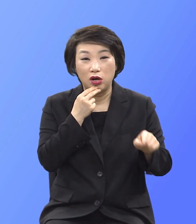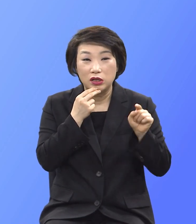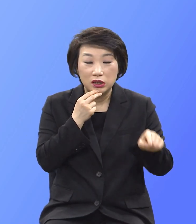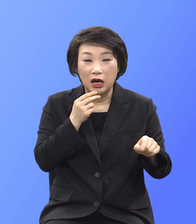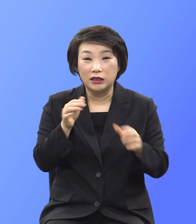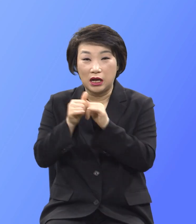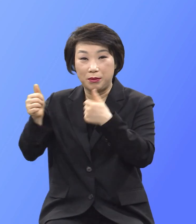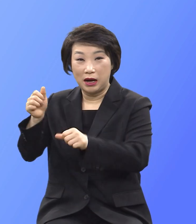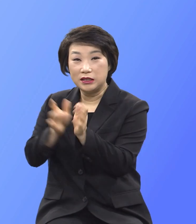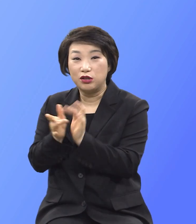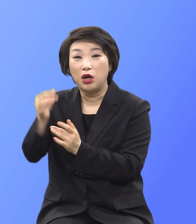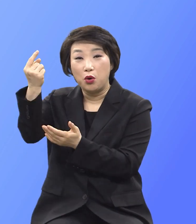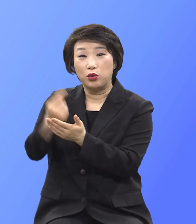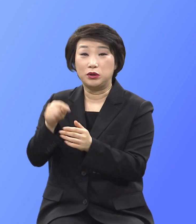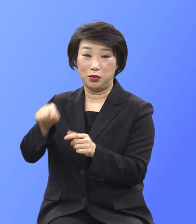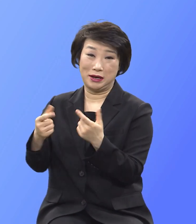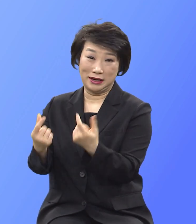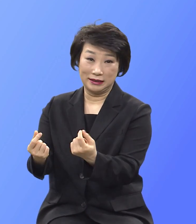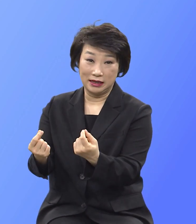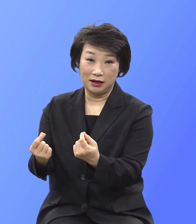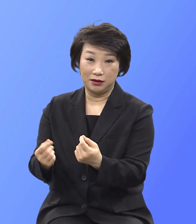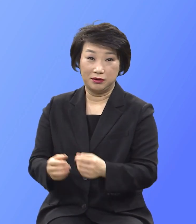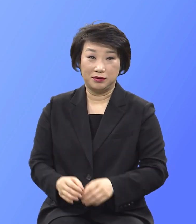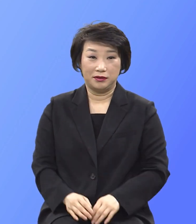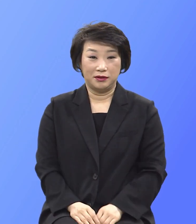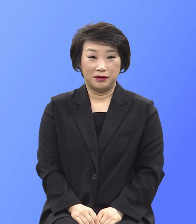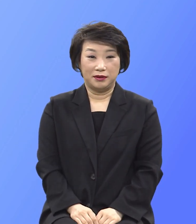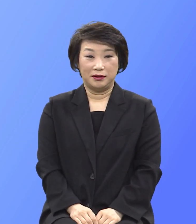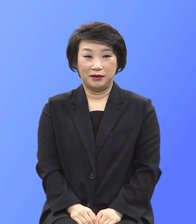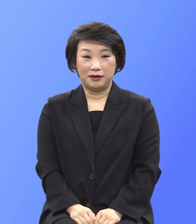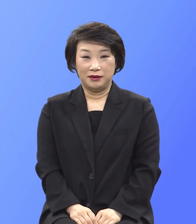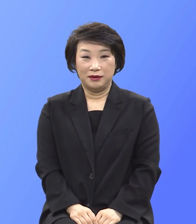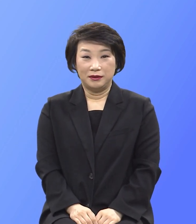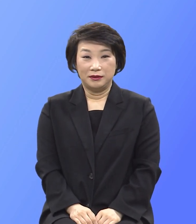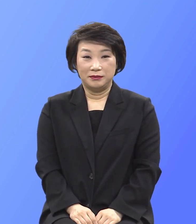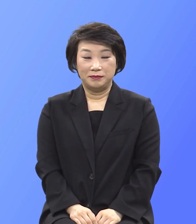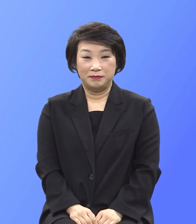못하였으니 인자의 임함도 이와 같으리라.